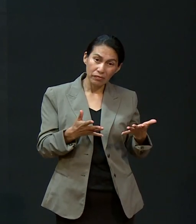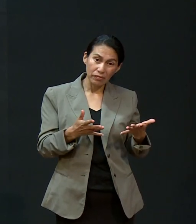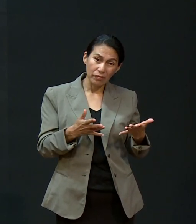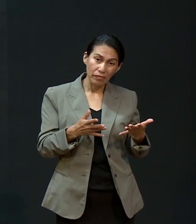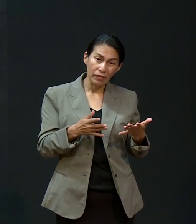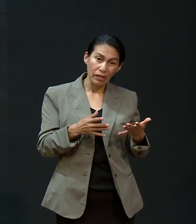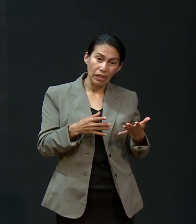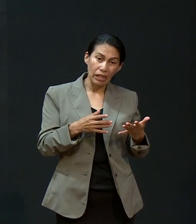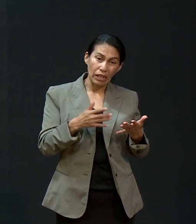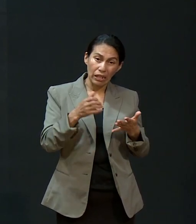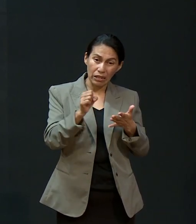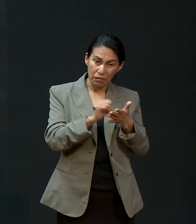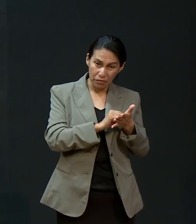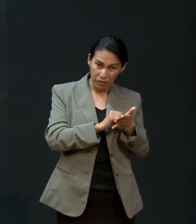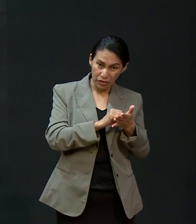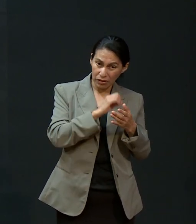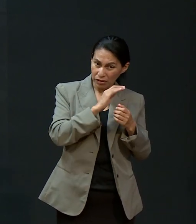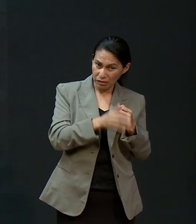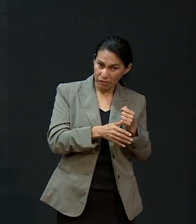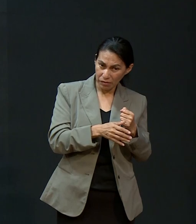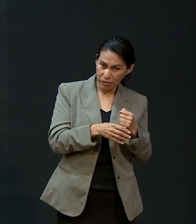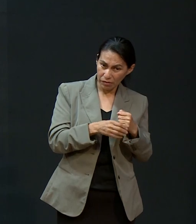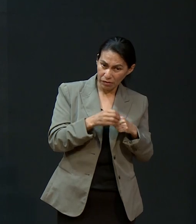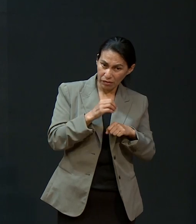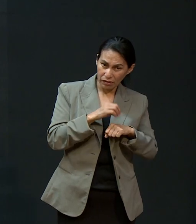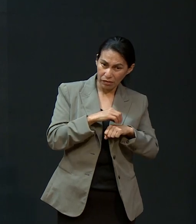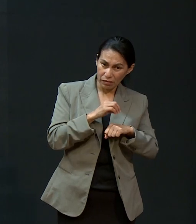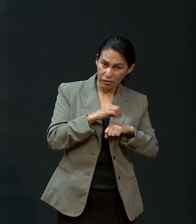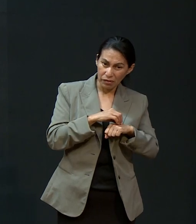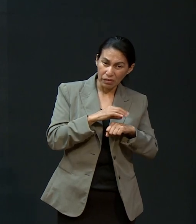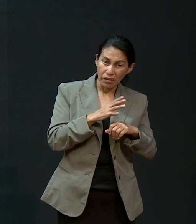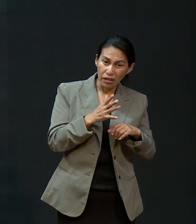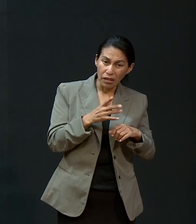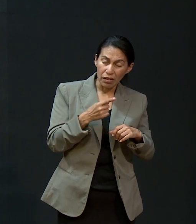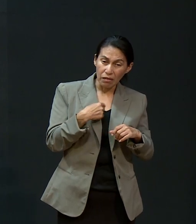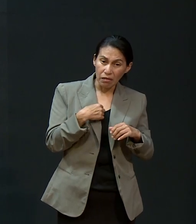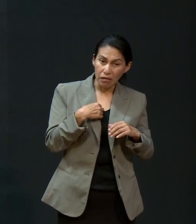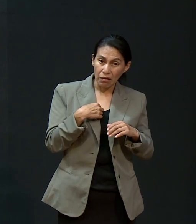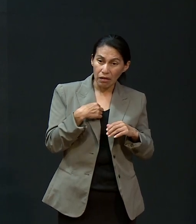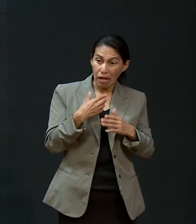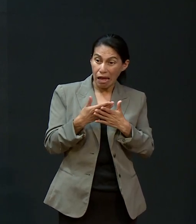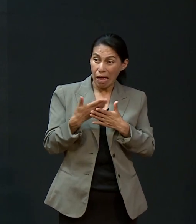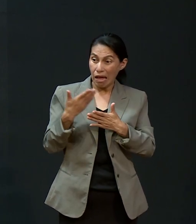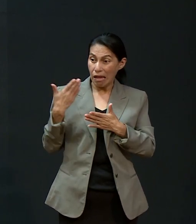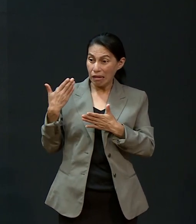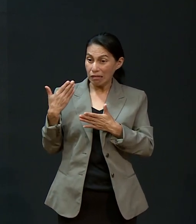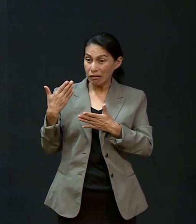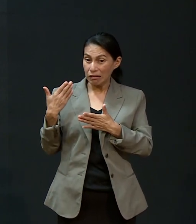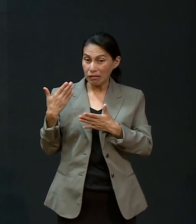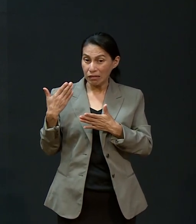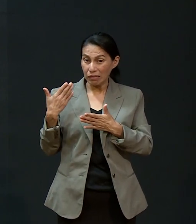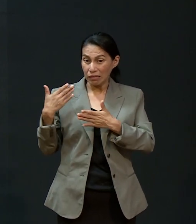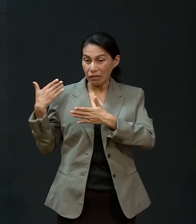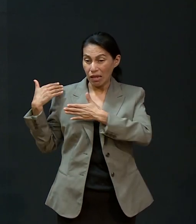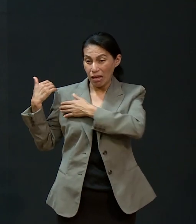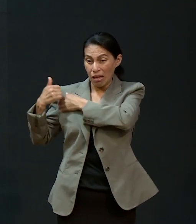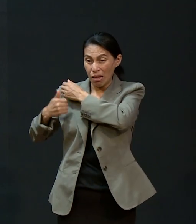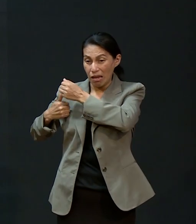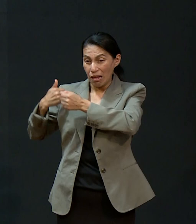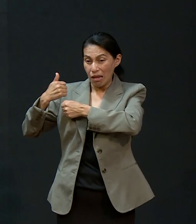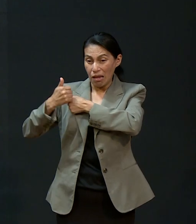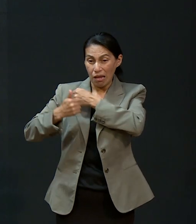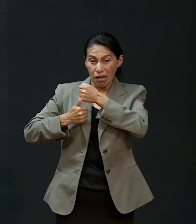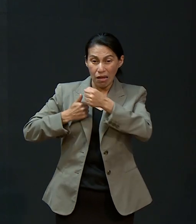que pasan durante ya el final del semestre y veo que es la calificación más alta que he tenido durante